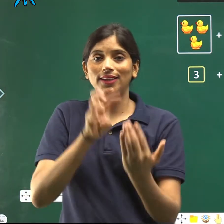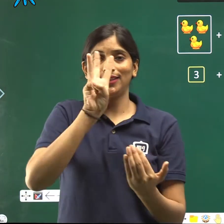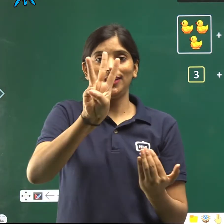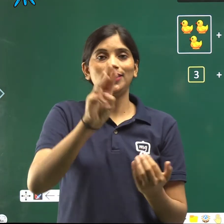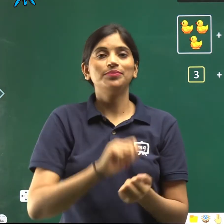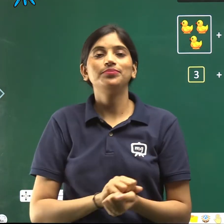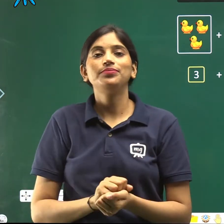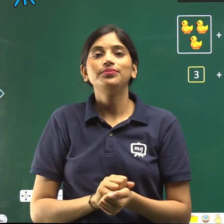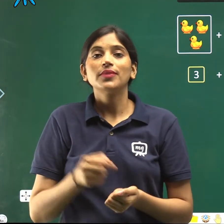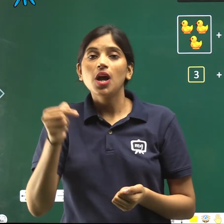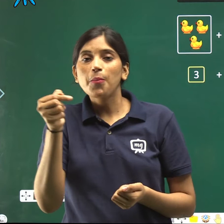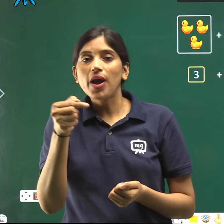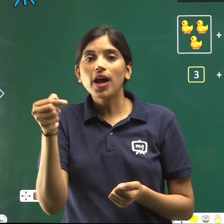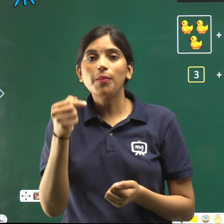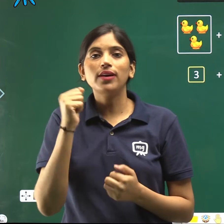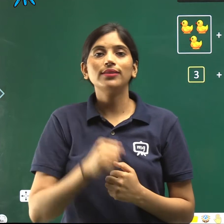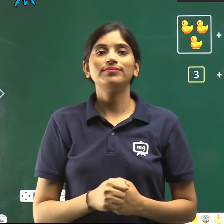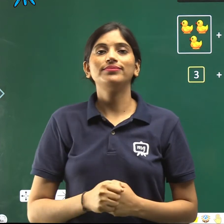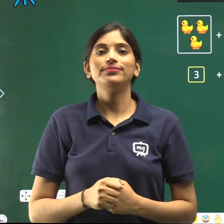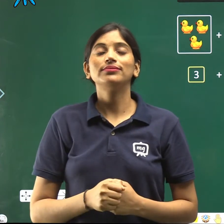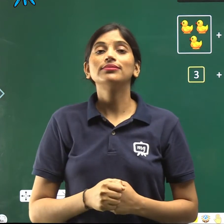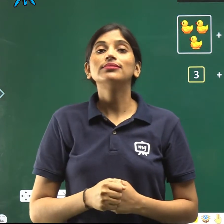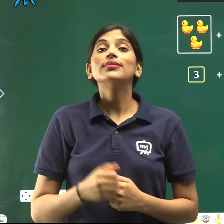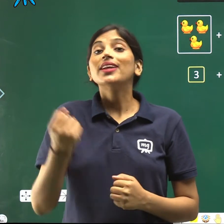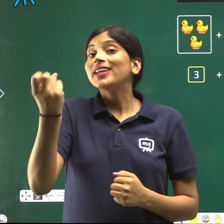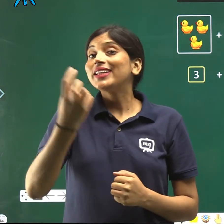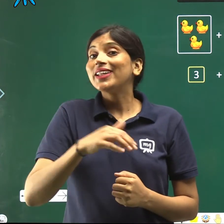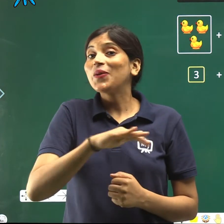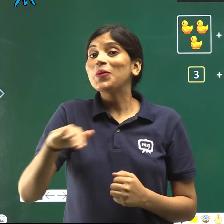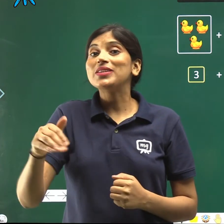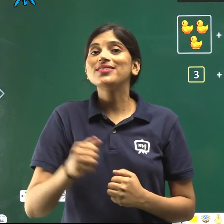3 बराबर कितने हुए बच्चों?